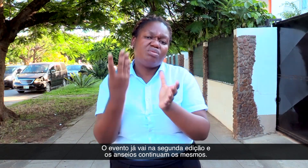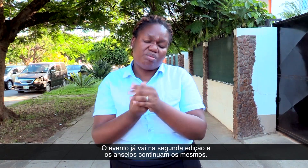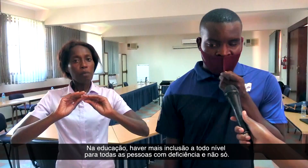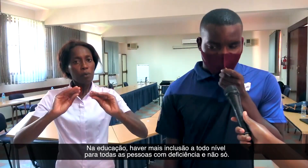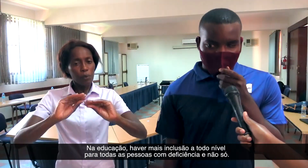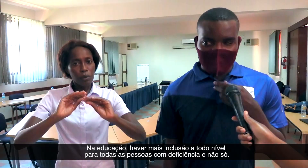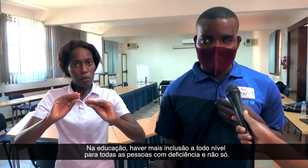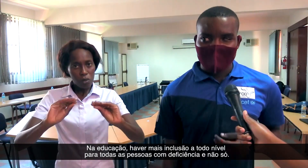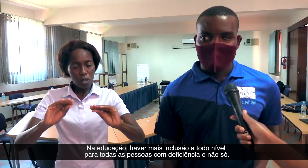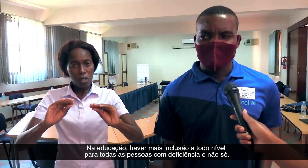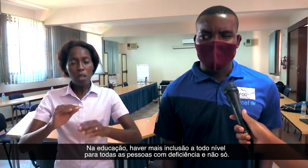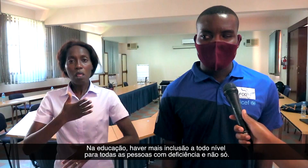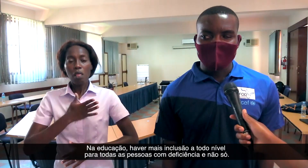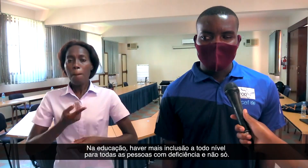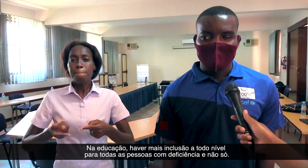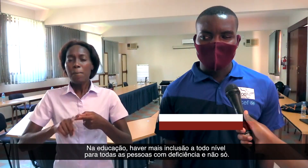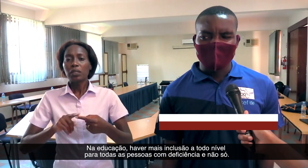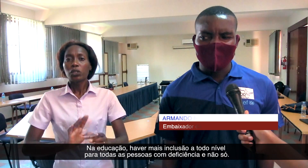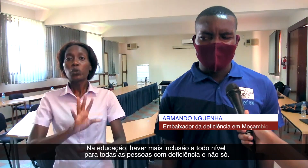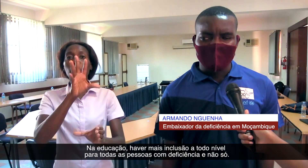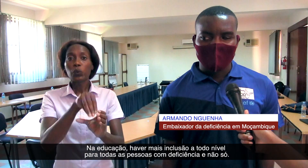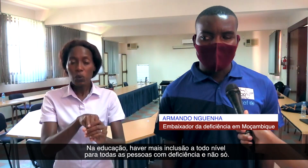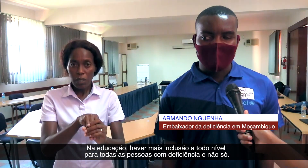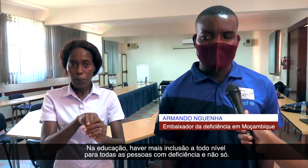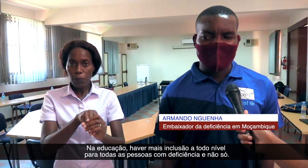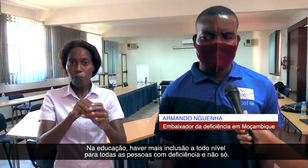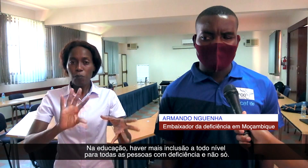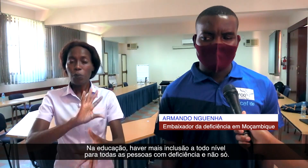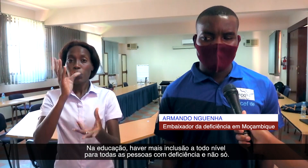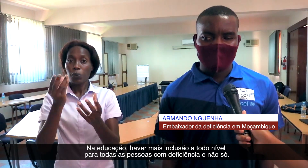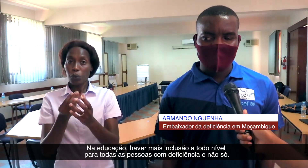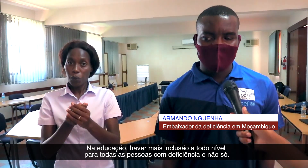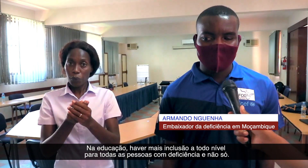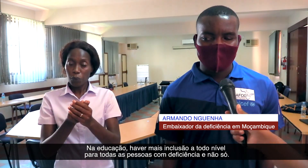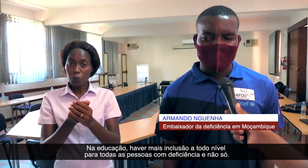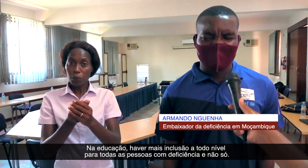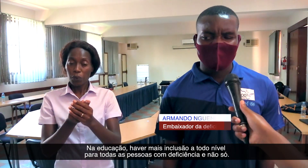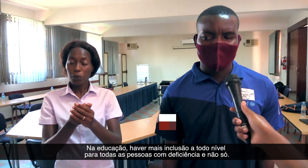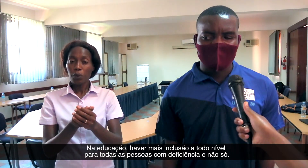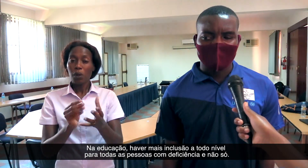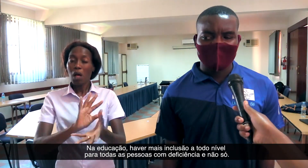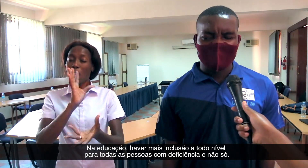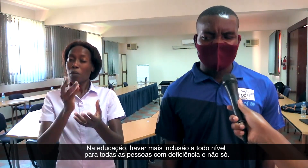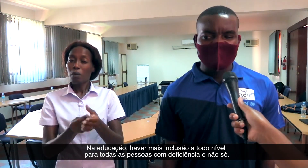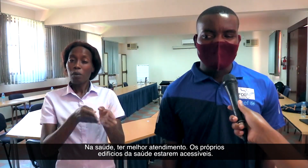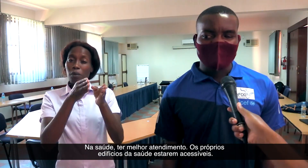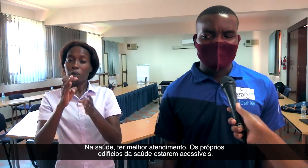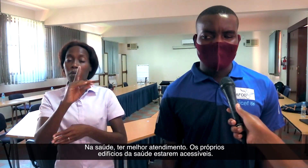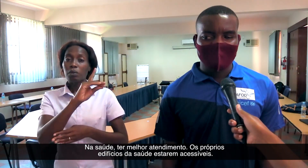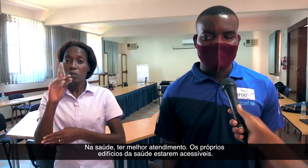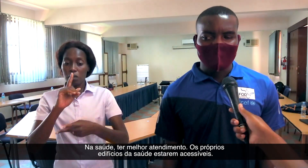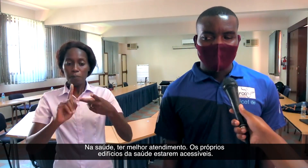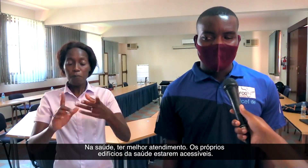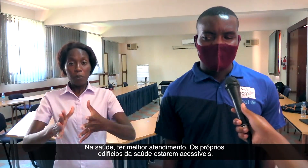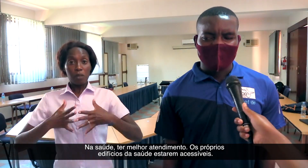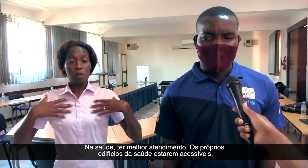mesmos. Haver mais inclusão em todo o nível, né? Para todas as pessoas com deficiência, na